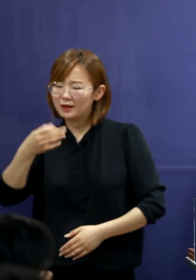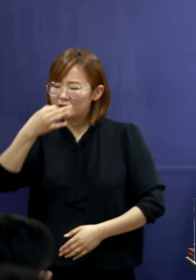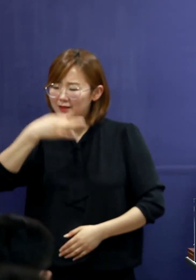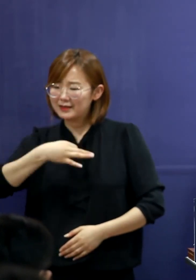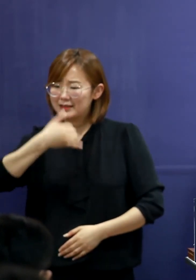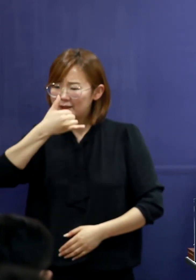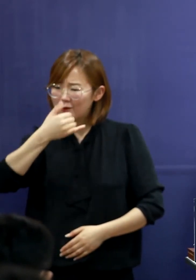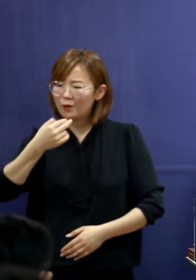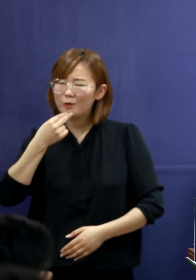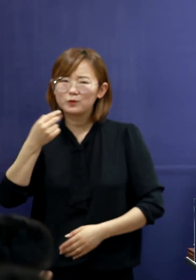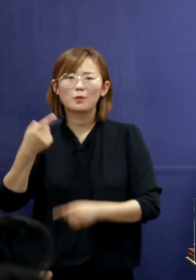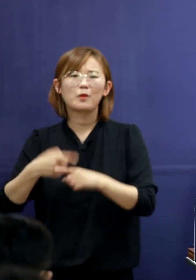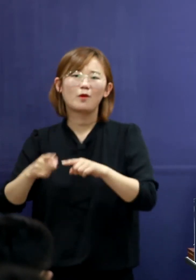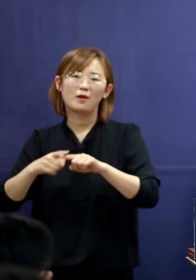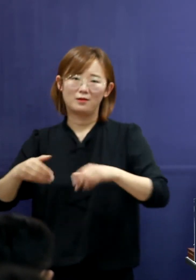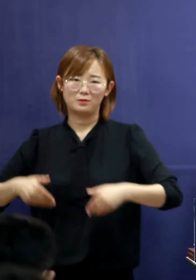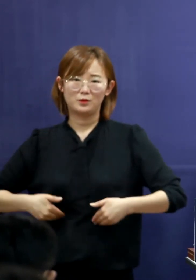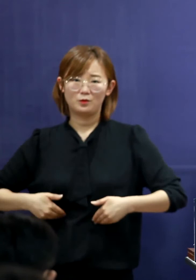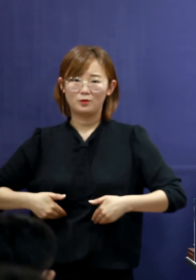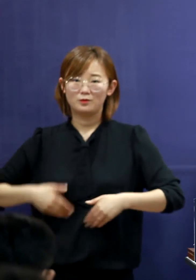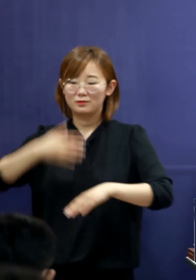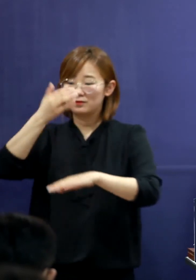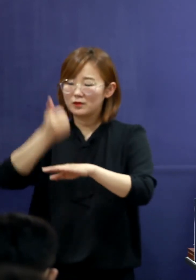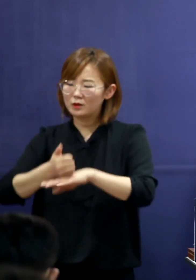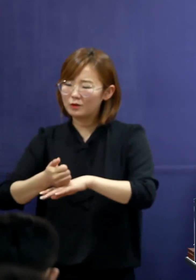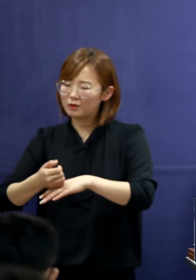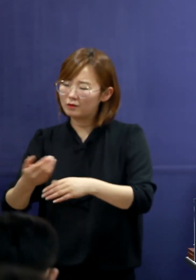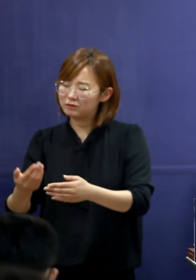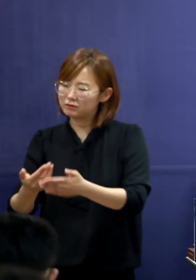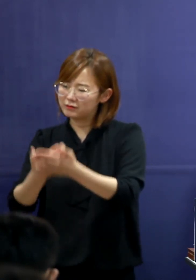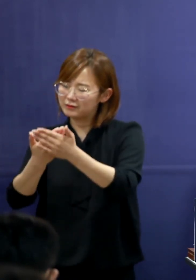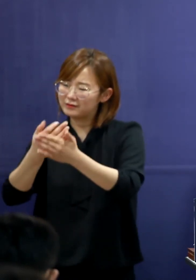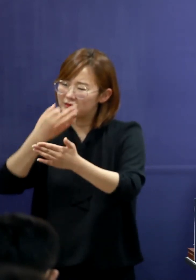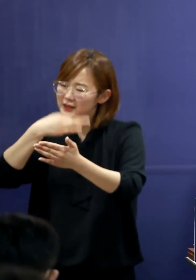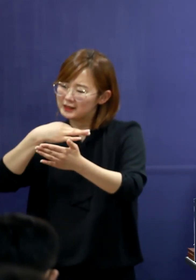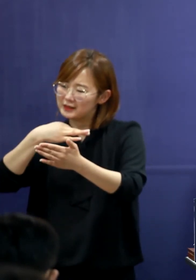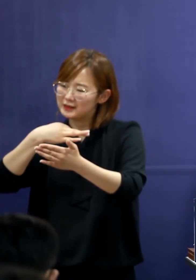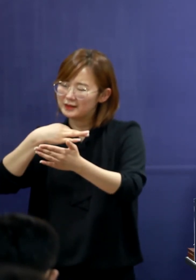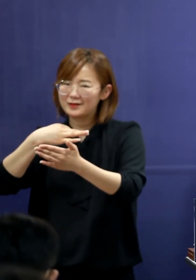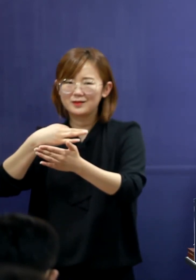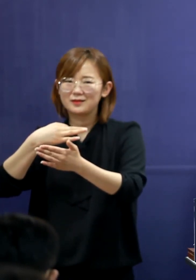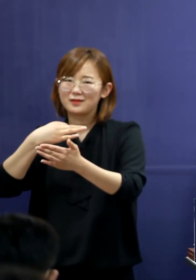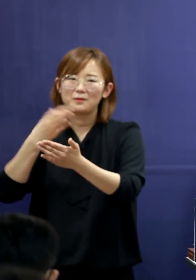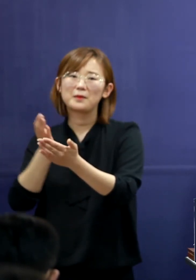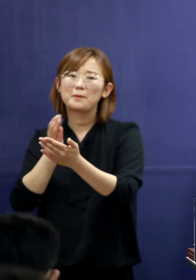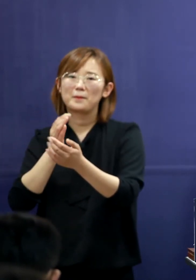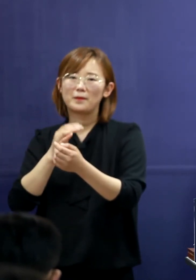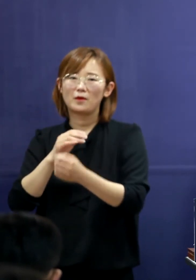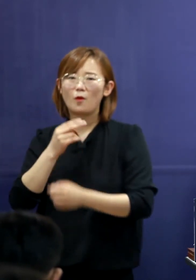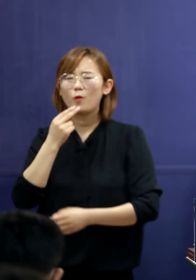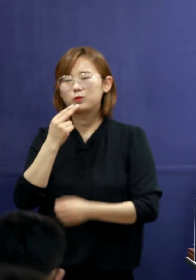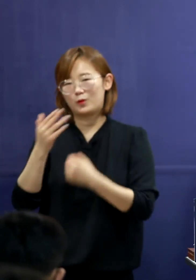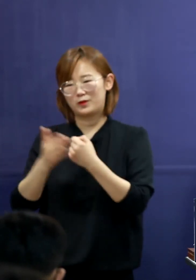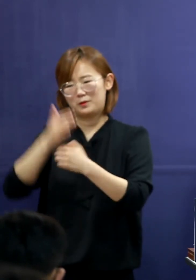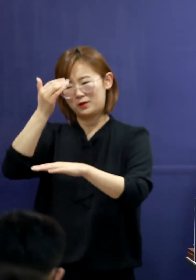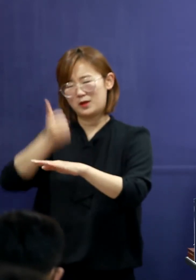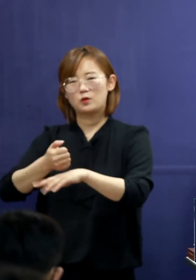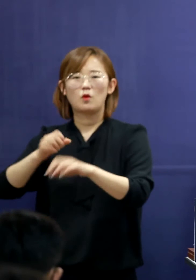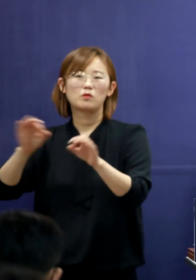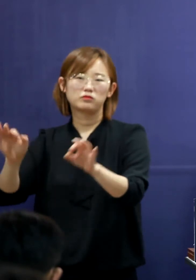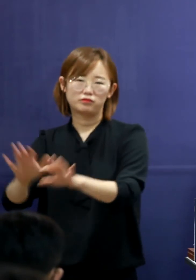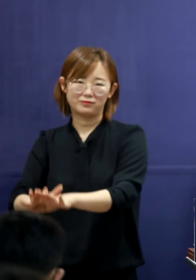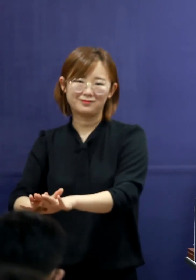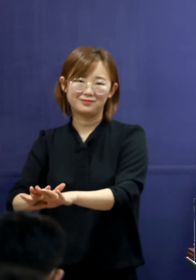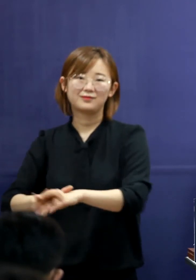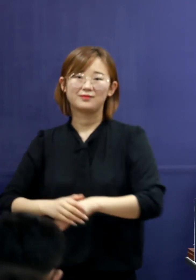보니까 사업성이 없기 때문에 추진이 안 되는 것이죠. 그래서 이거는 재개발은 기본적으로 그